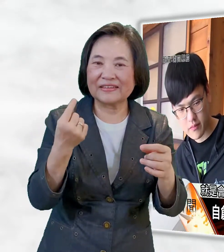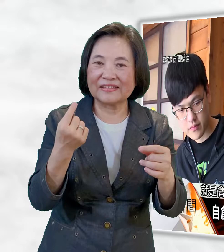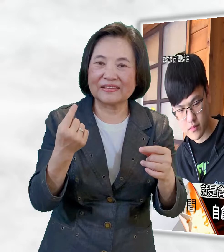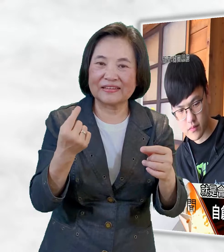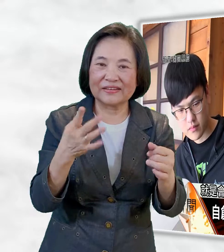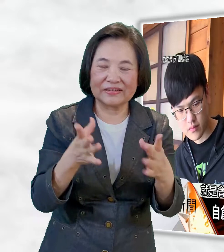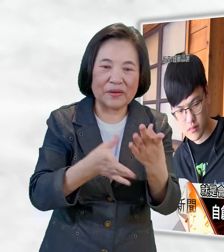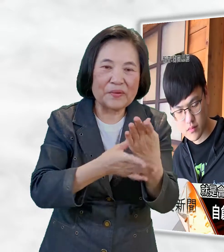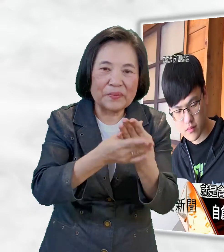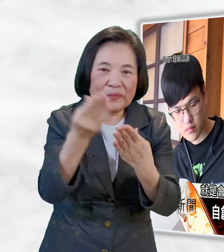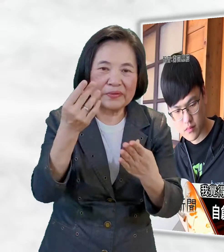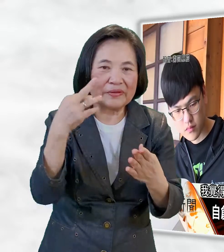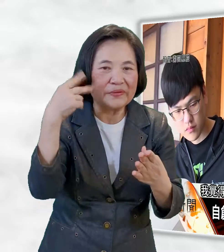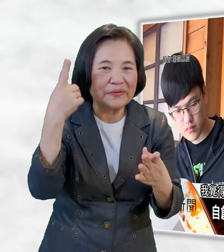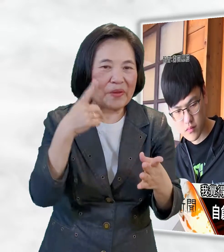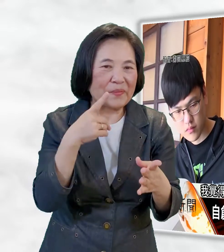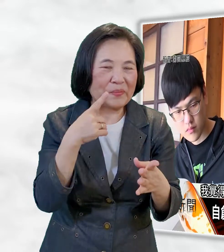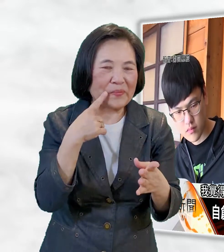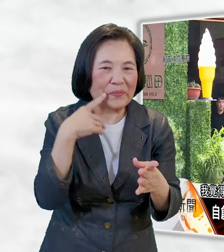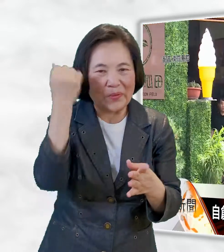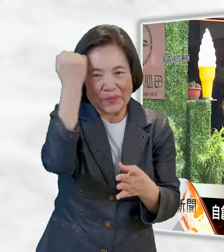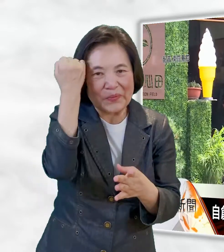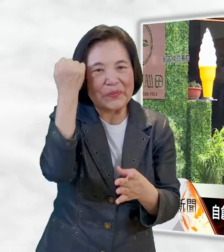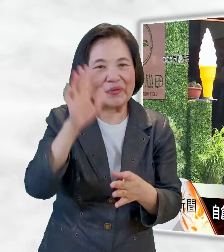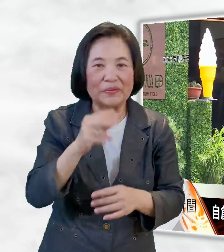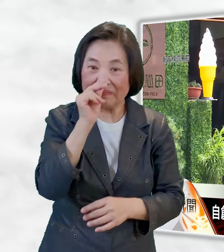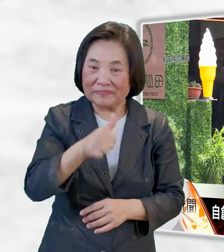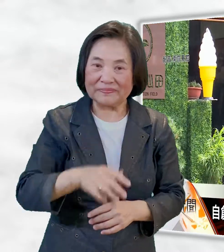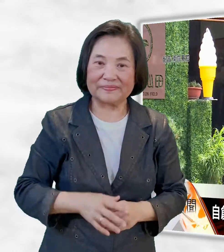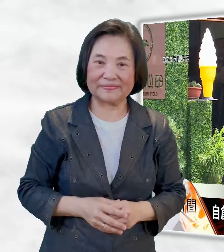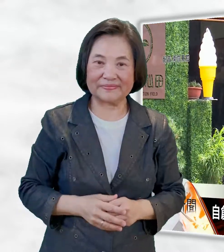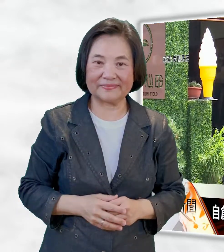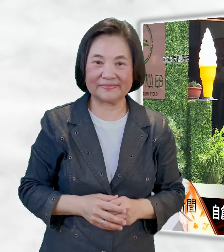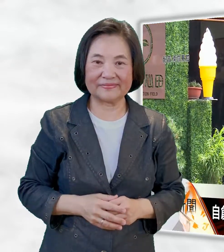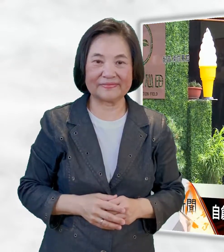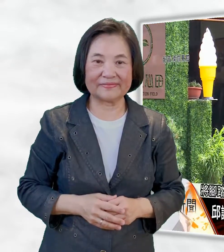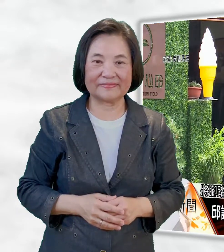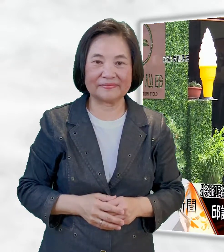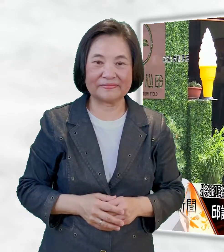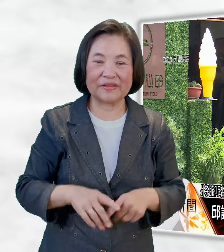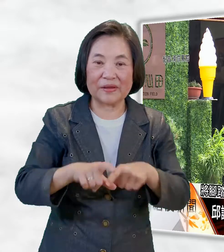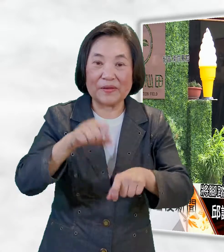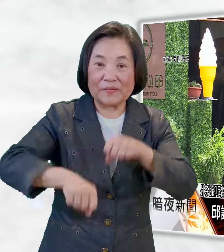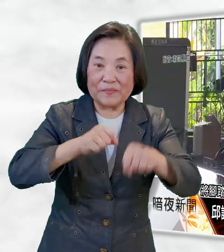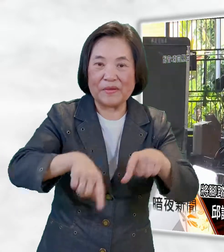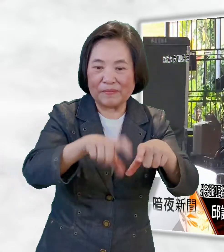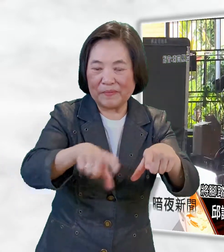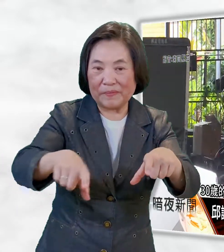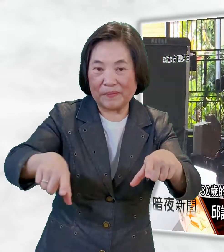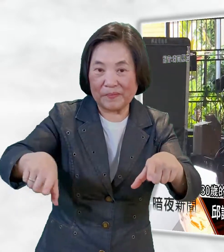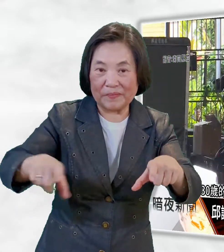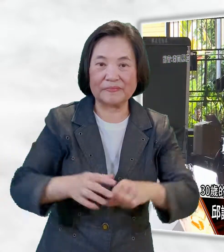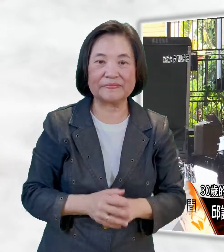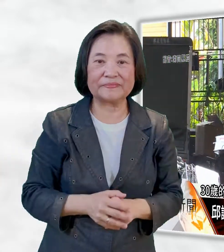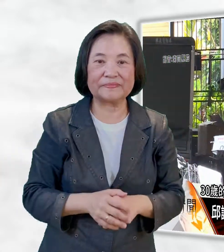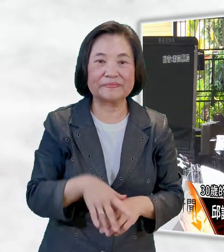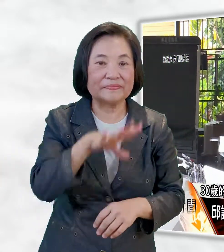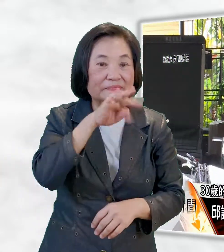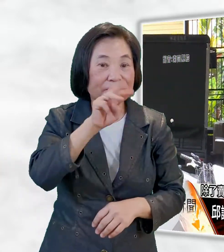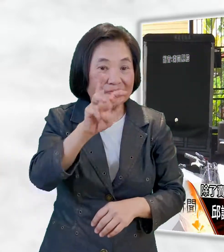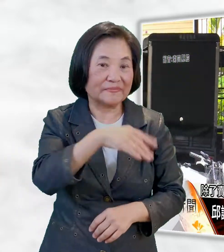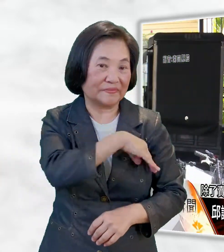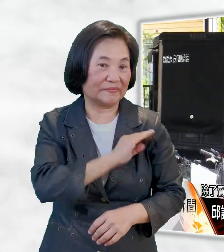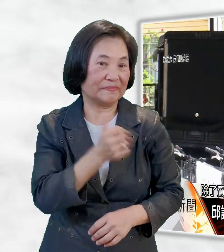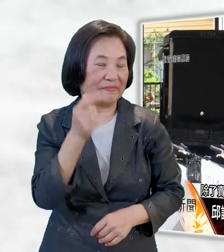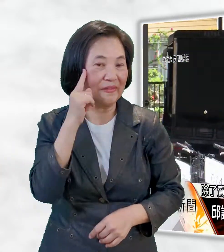就是会有点苦的茶，我觉得这样还蛮特别的。 通过调查一台一台的检出来，34岁的邱